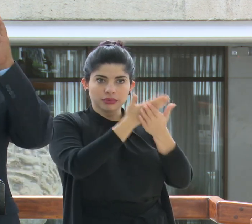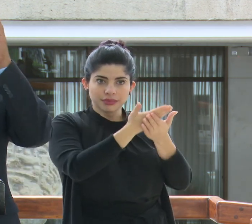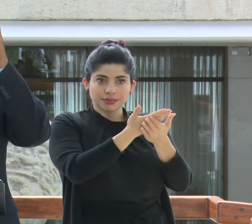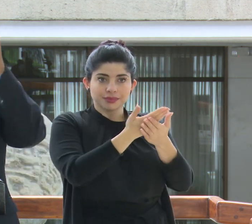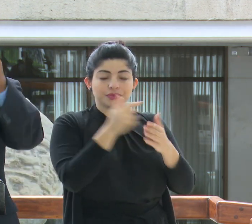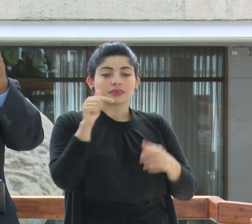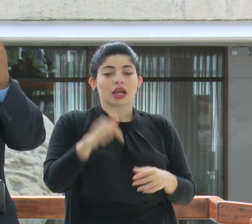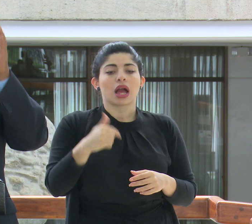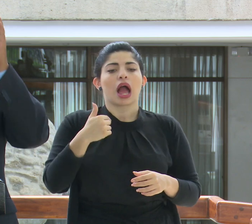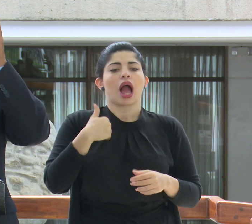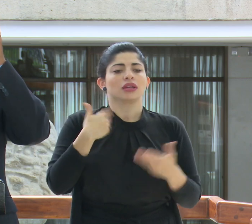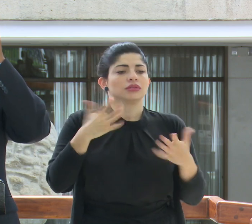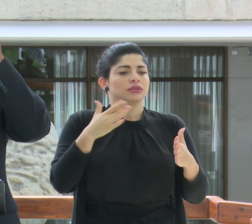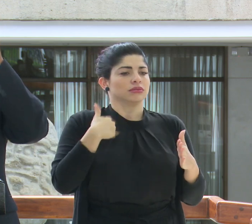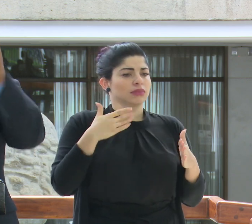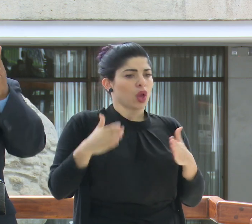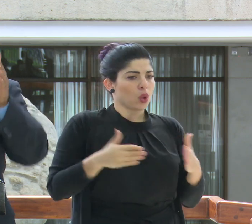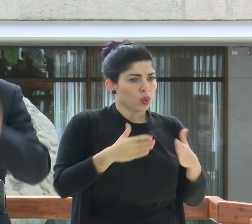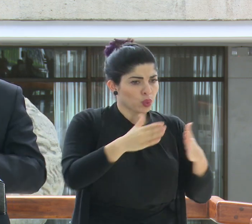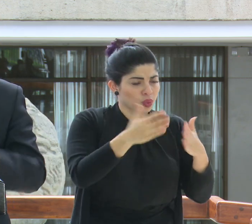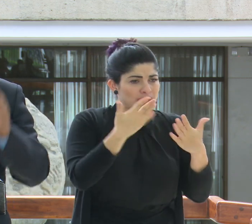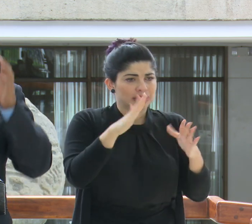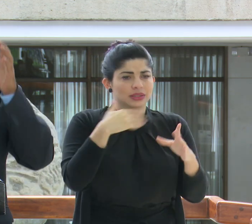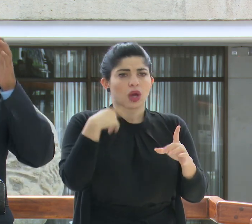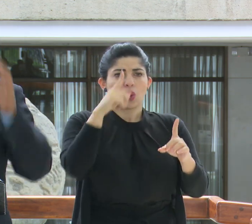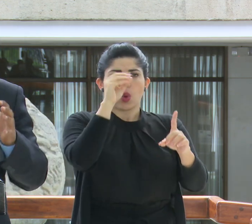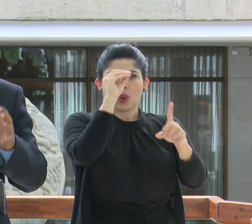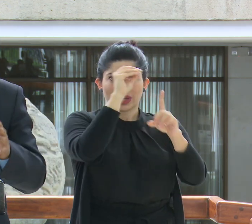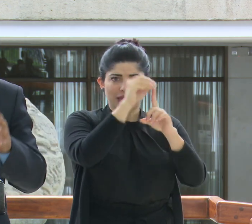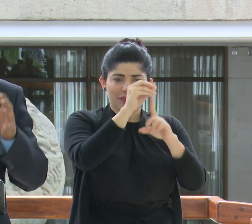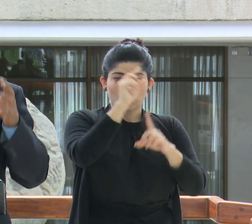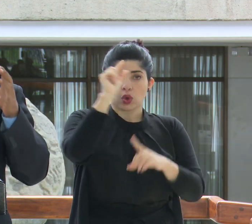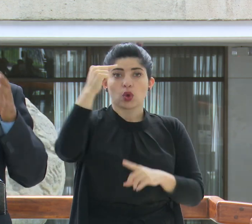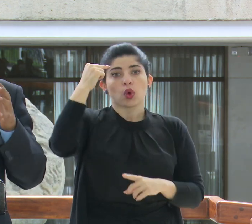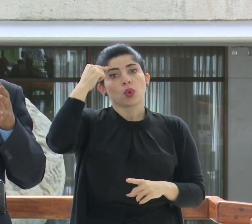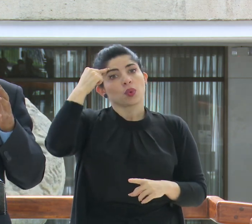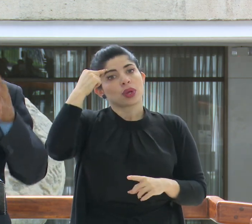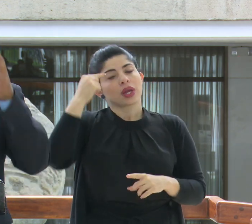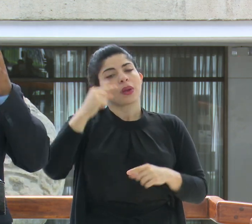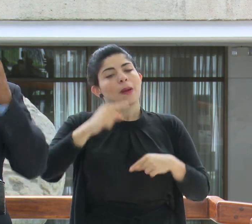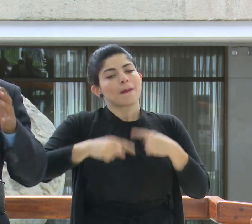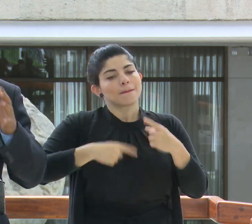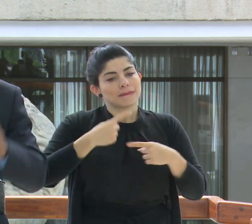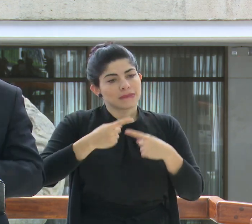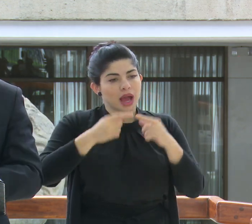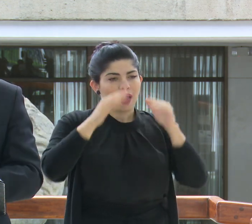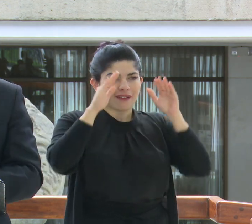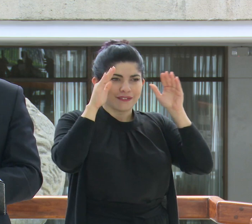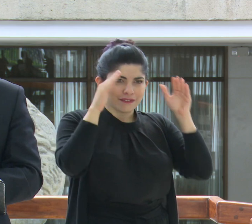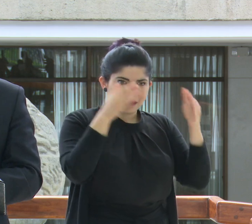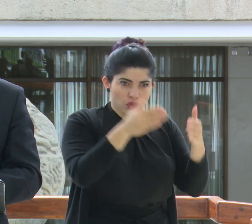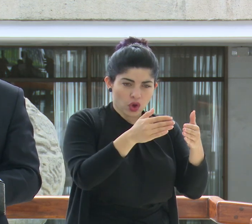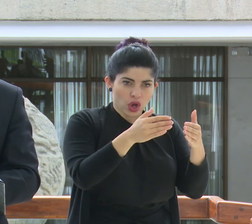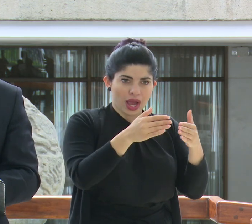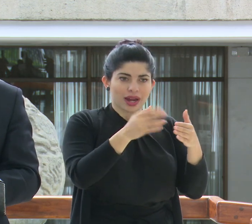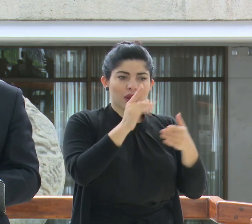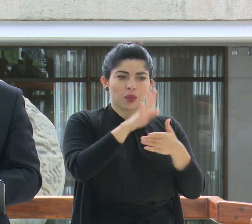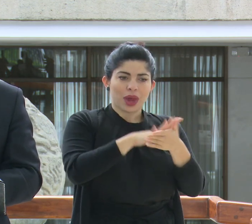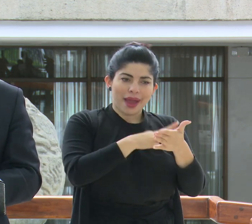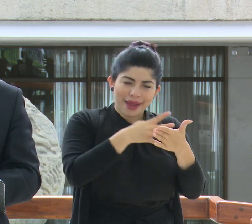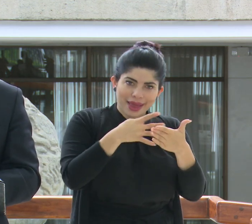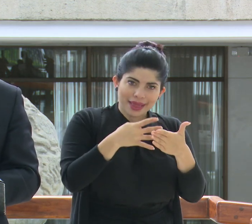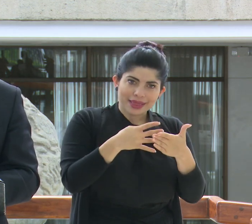aquí hay ruta, hay norte. El gobierno va a enfocarse en una